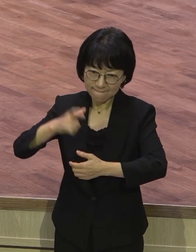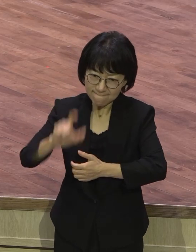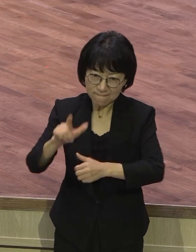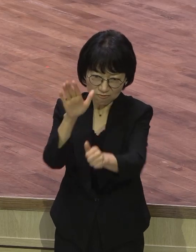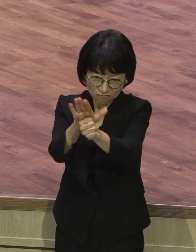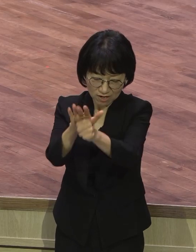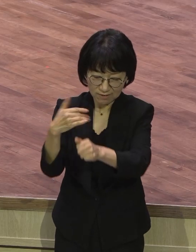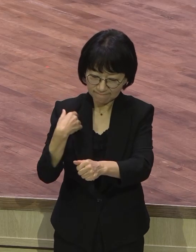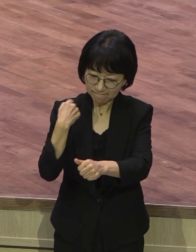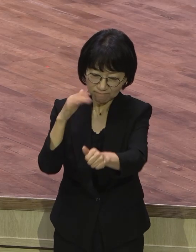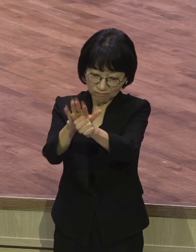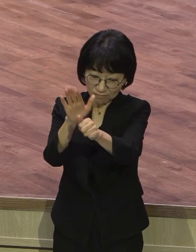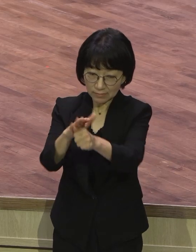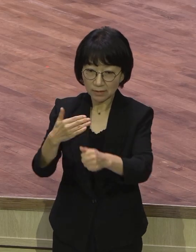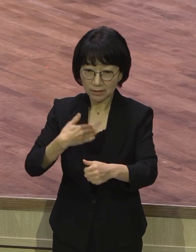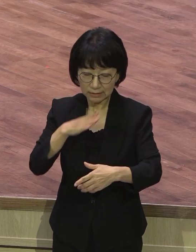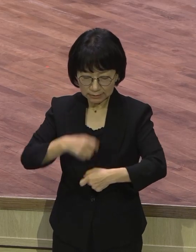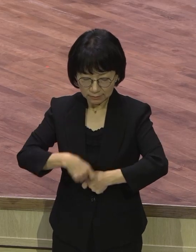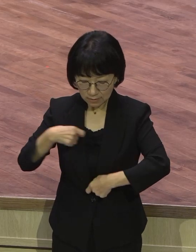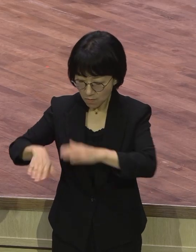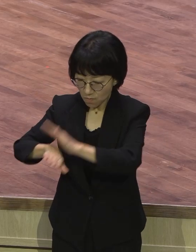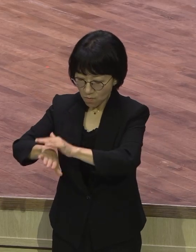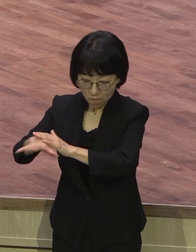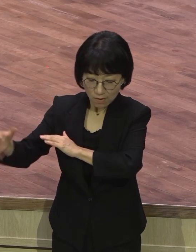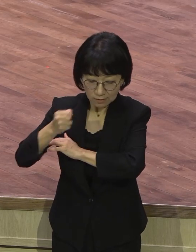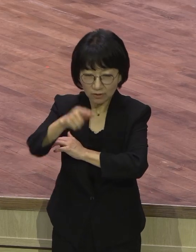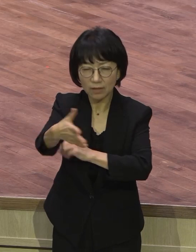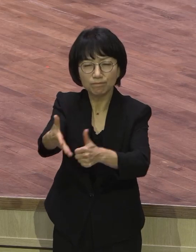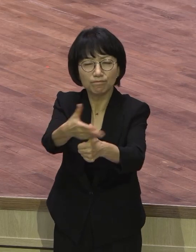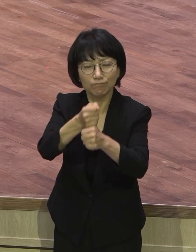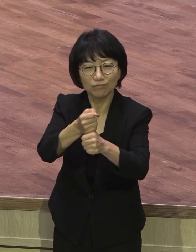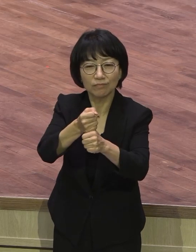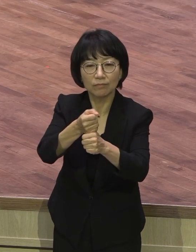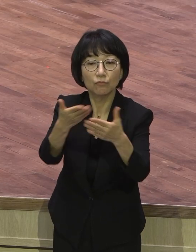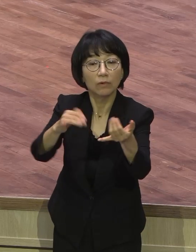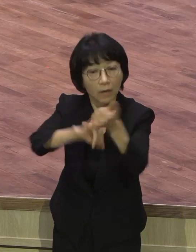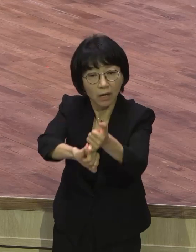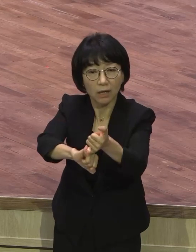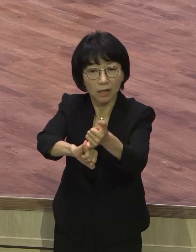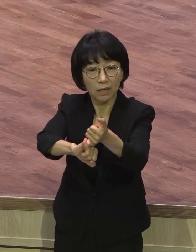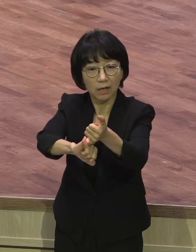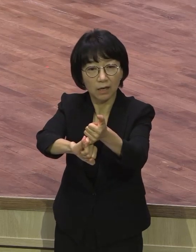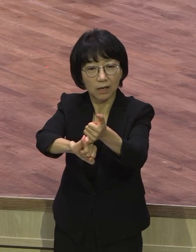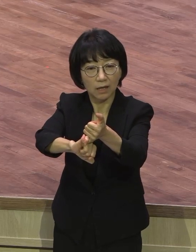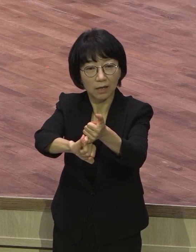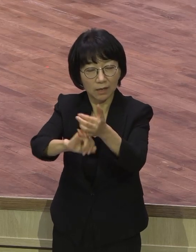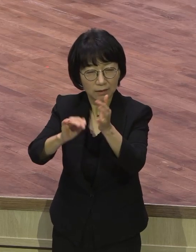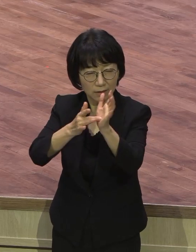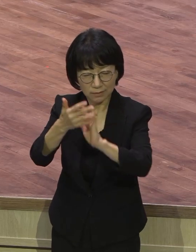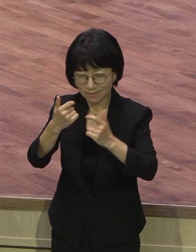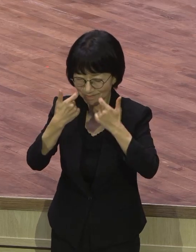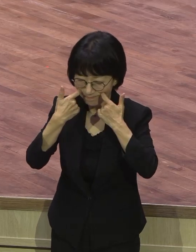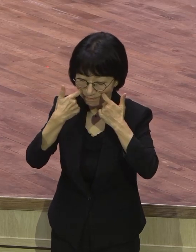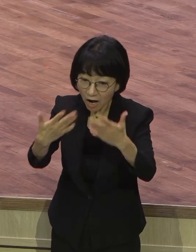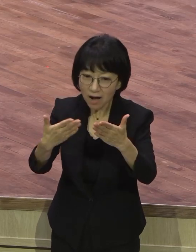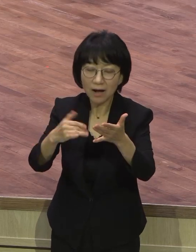참으로 너를 도와주리라 참으로 나의 어려운 온손으로 너를 붙들리라 분명히 말씀하고 있어요